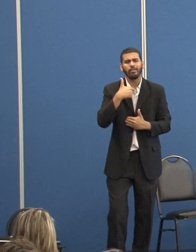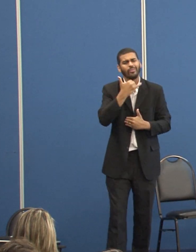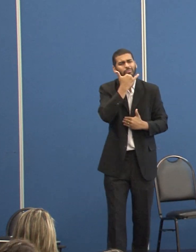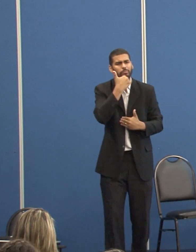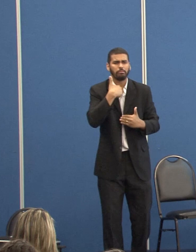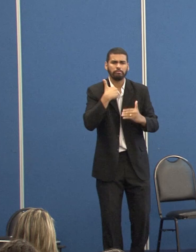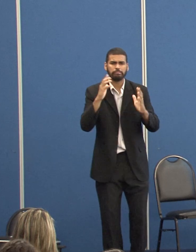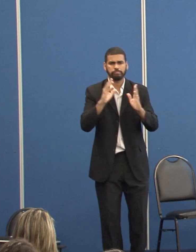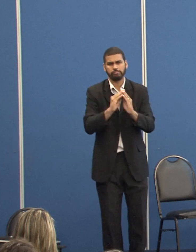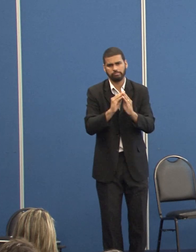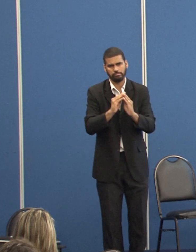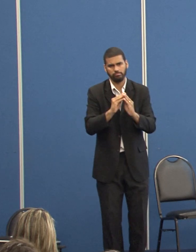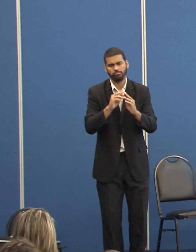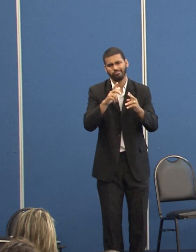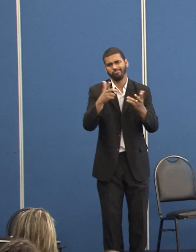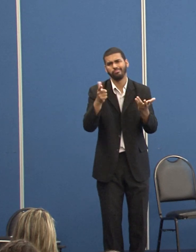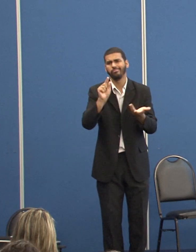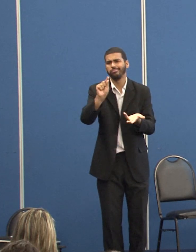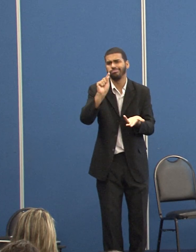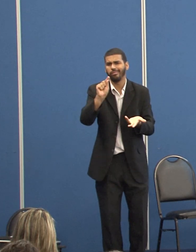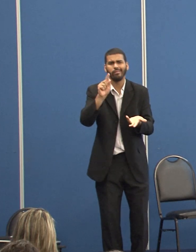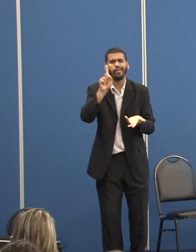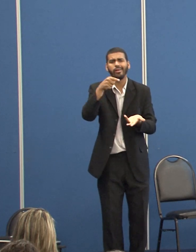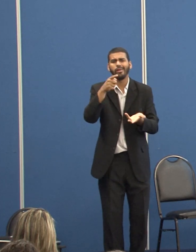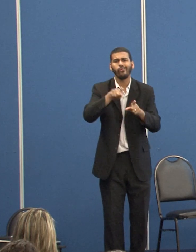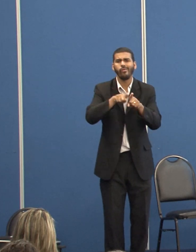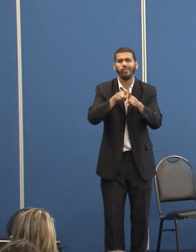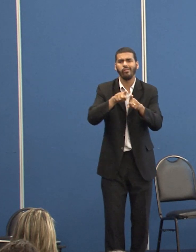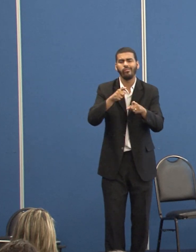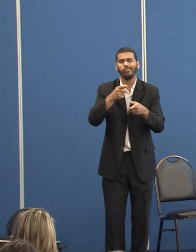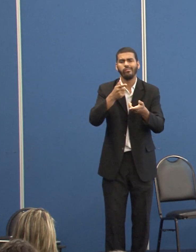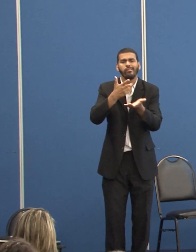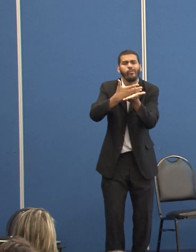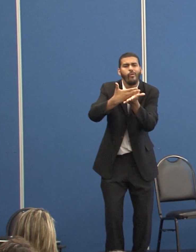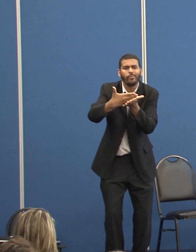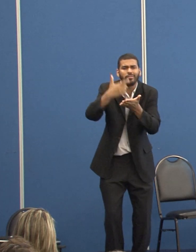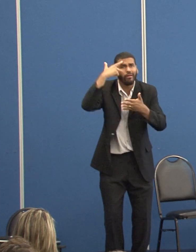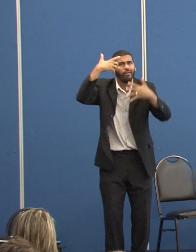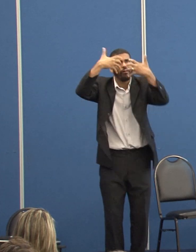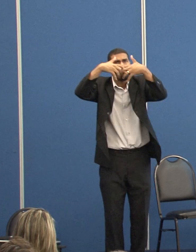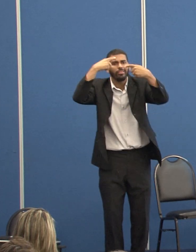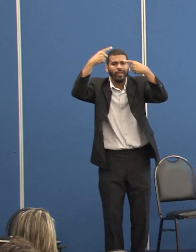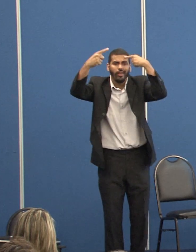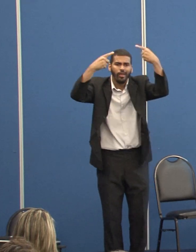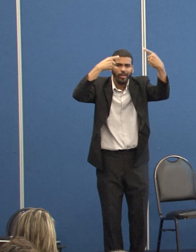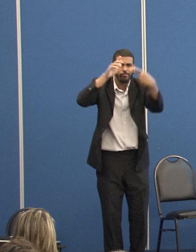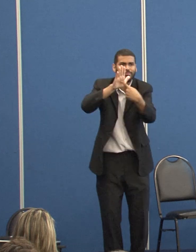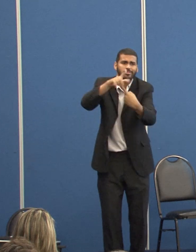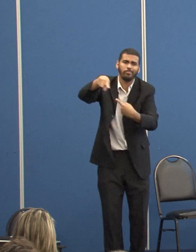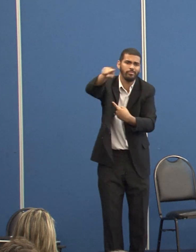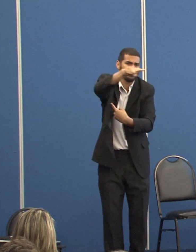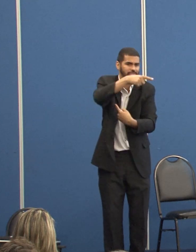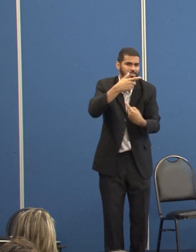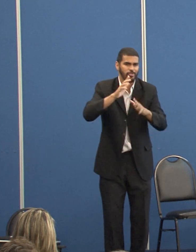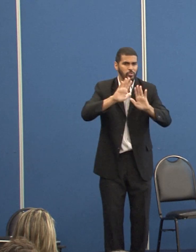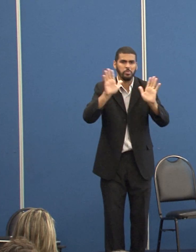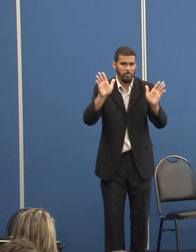breve, então a gente só está aqui para poder nortear o trabalho e dar algumas ideias, apresentar algumas possibilidades a